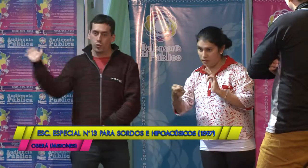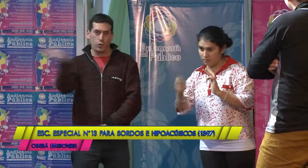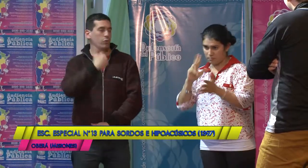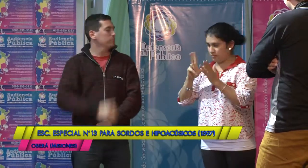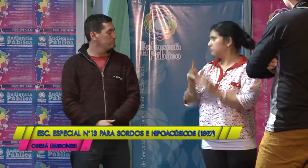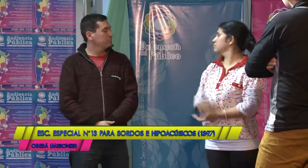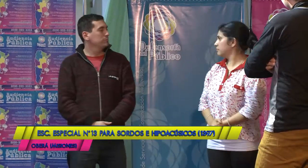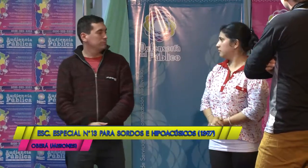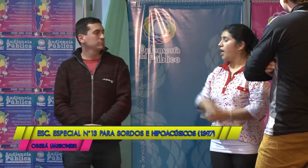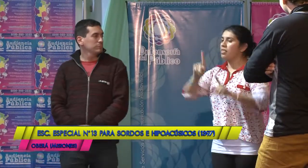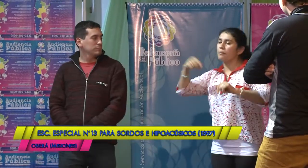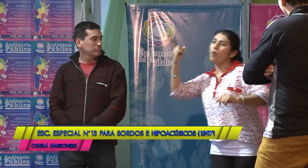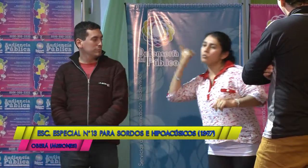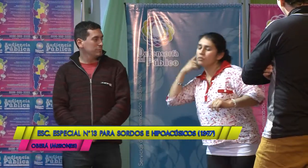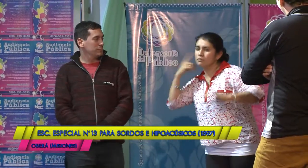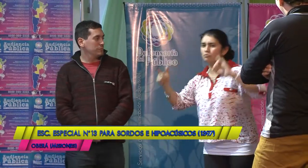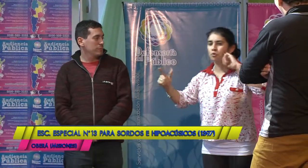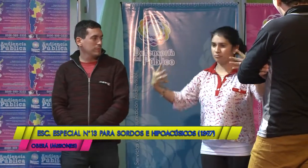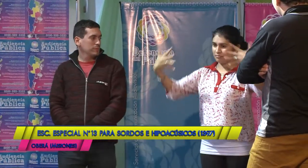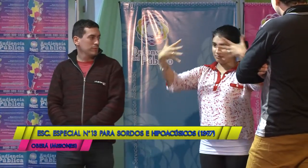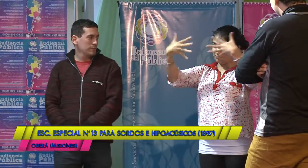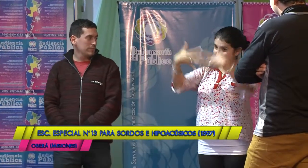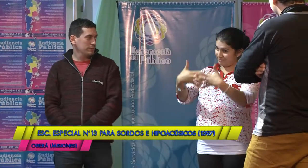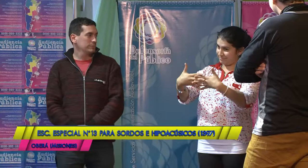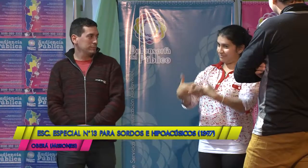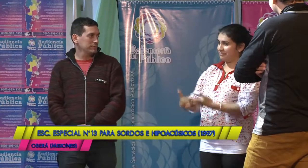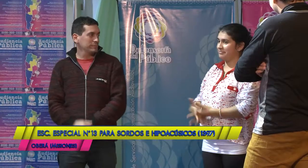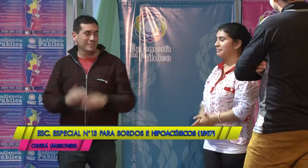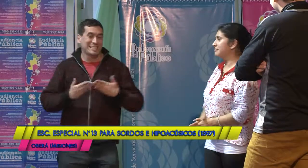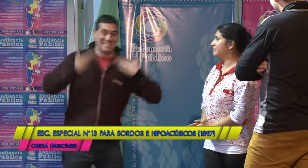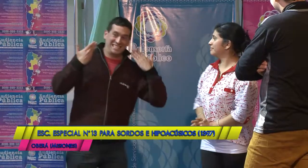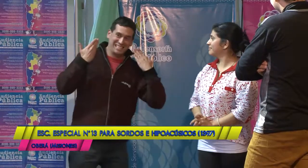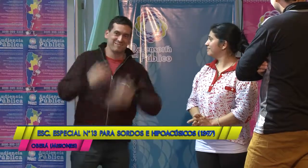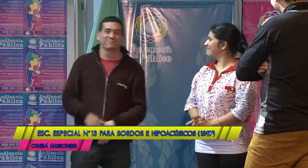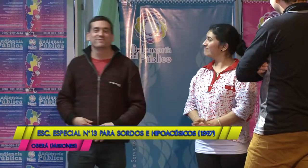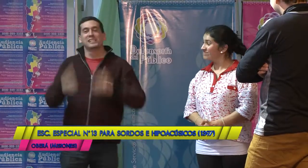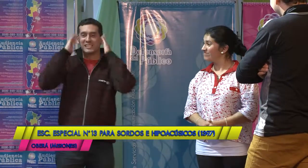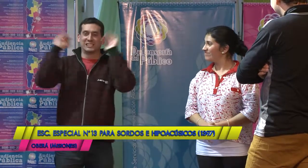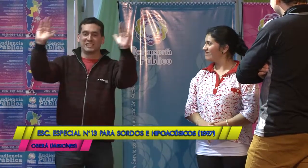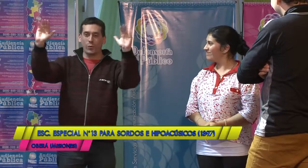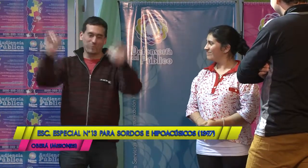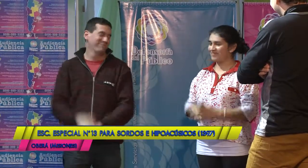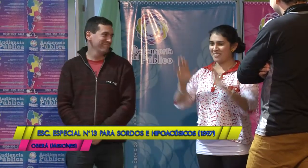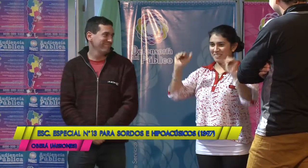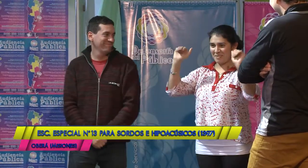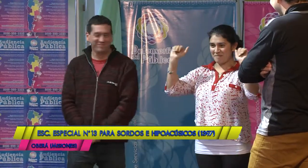comunicacionales, nuestros derechos a comunicarnos en nuestra lengua, que es la lengua de señas, por la igualdad y la integración con las personas oyentes. Es un día feliz. Chao, muchas gracias.